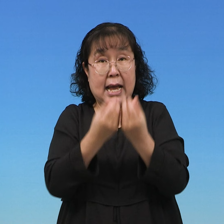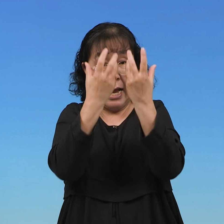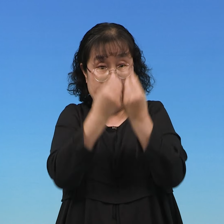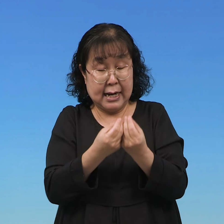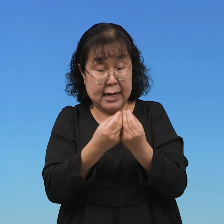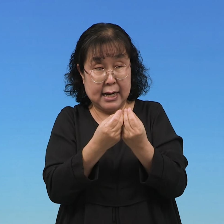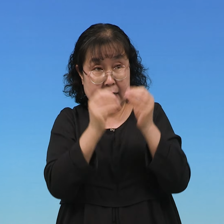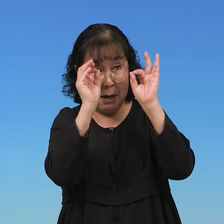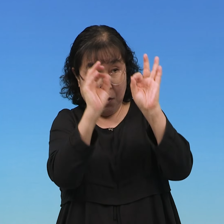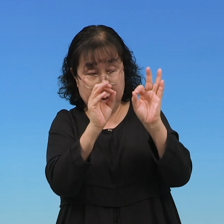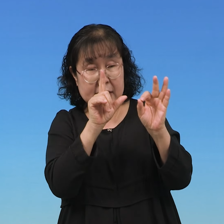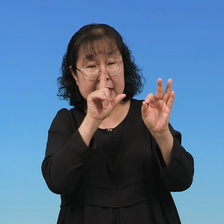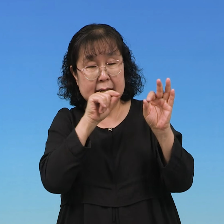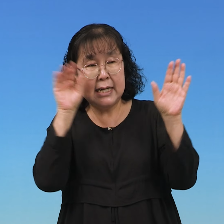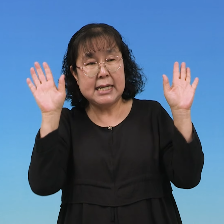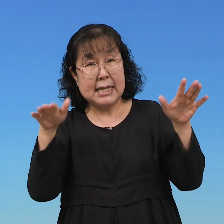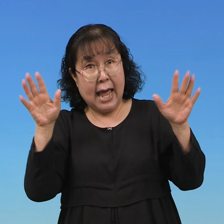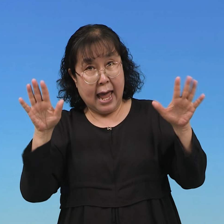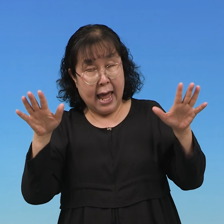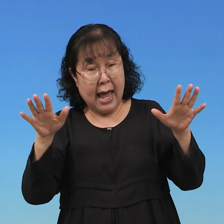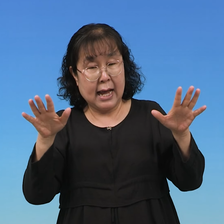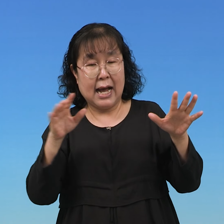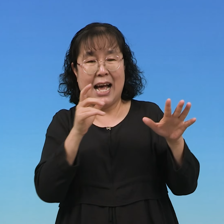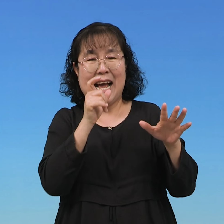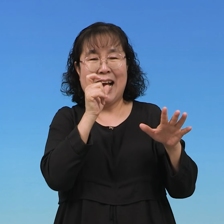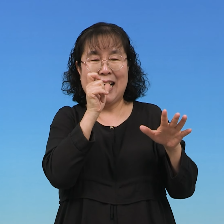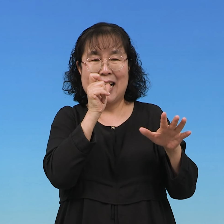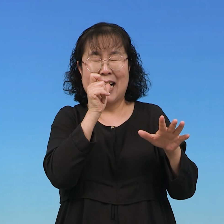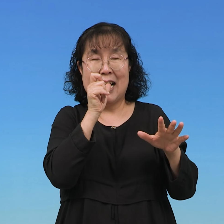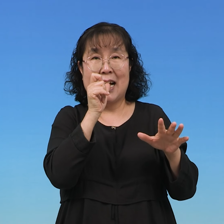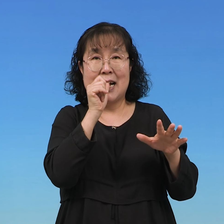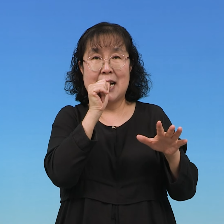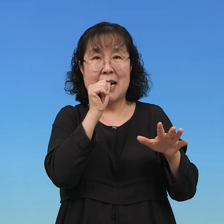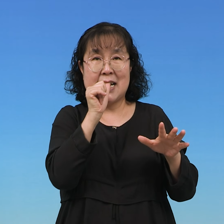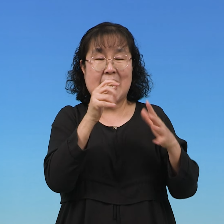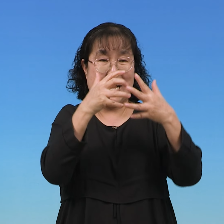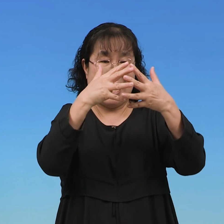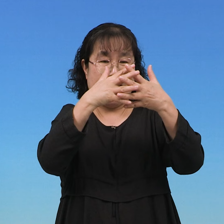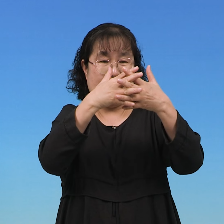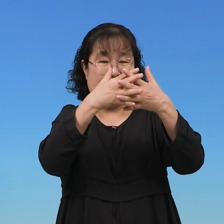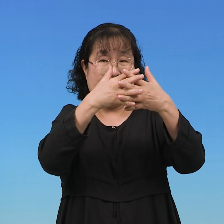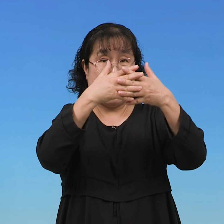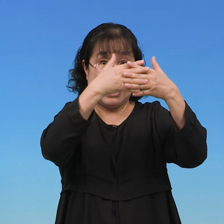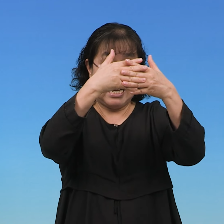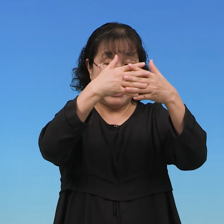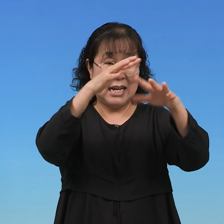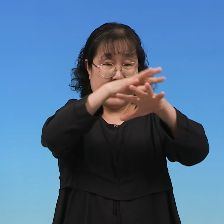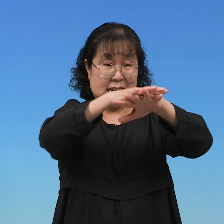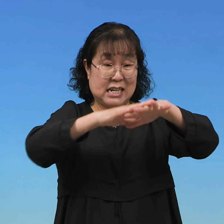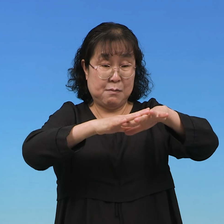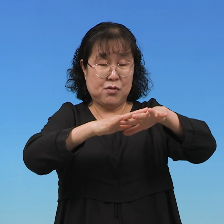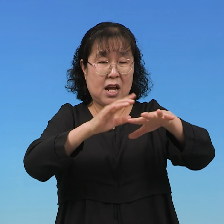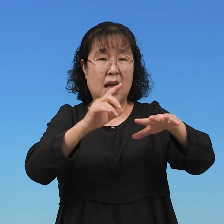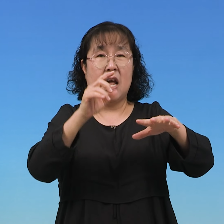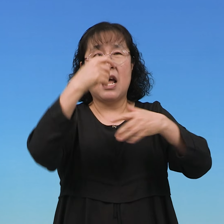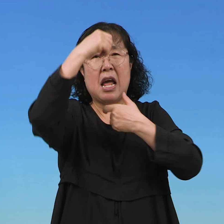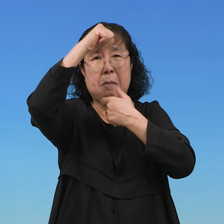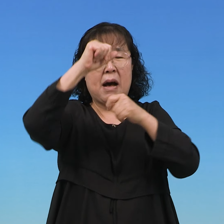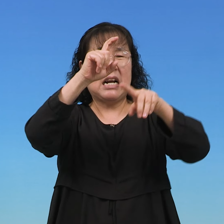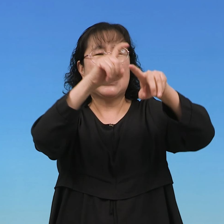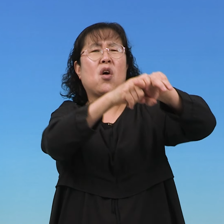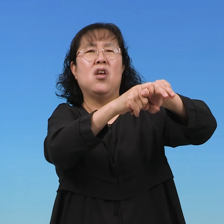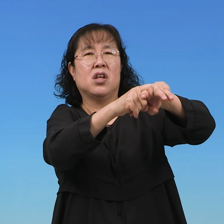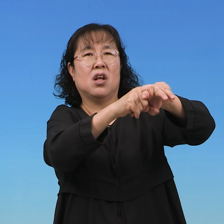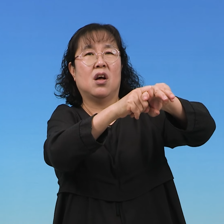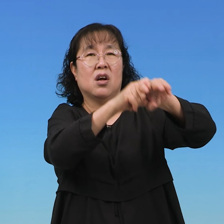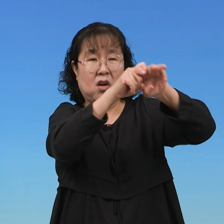철망에 걸려 꼼짝을 못하고 있었다. 이게 entangle이에요. 그 어떤 단어인지 아시겠죠? 지금